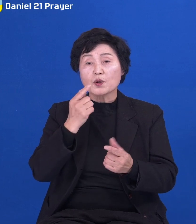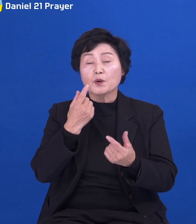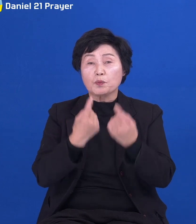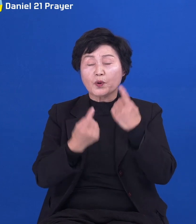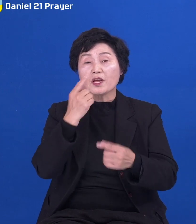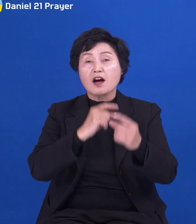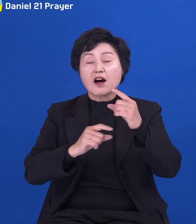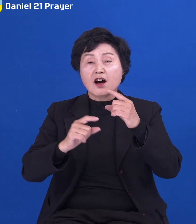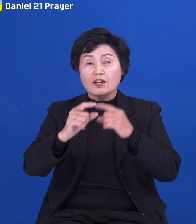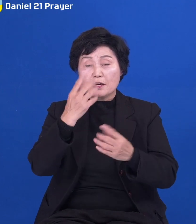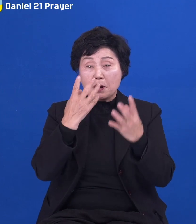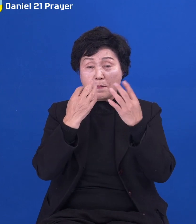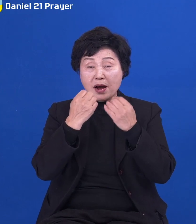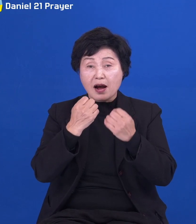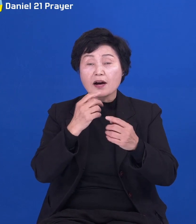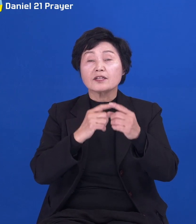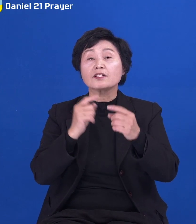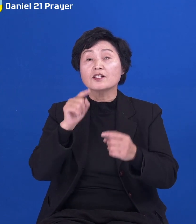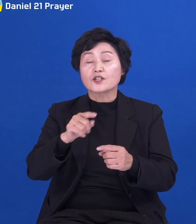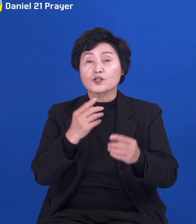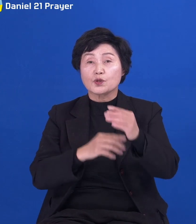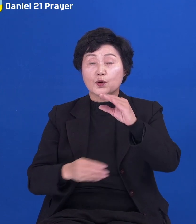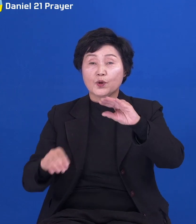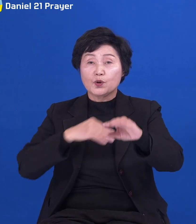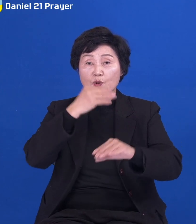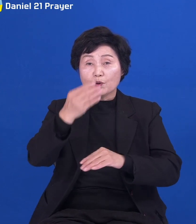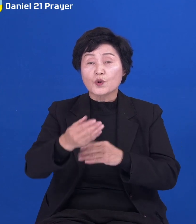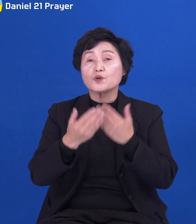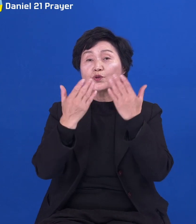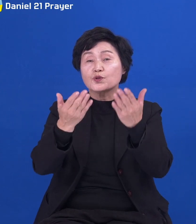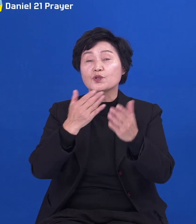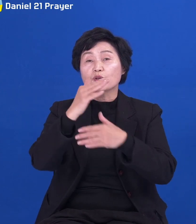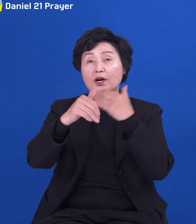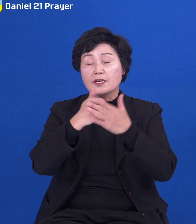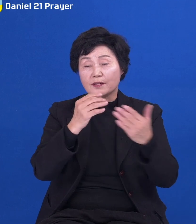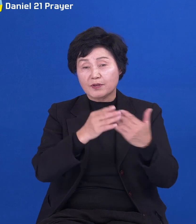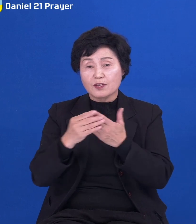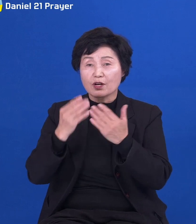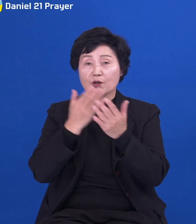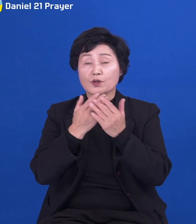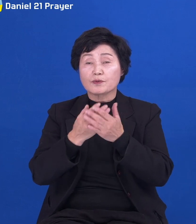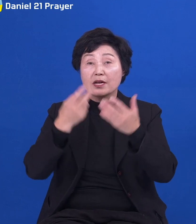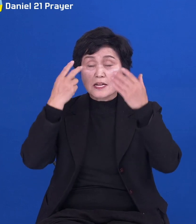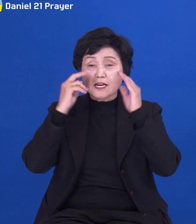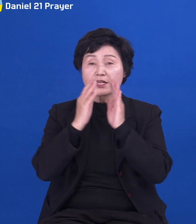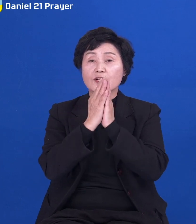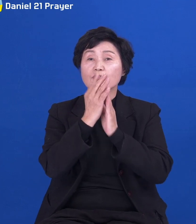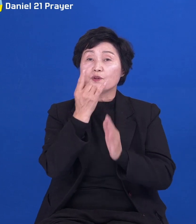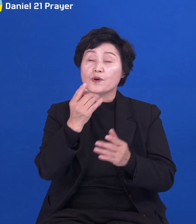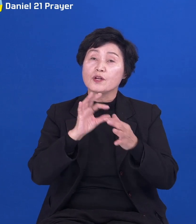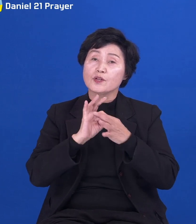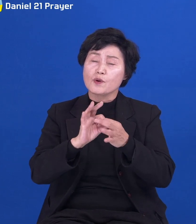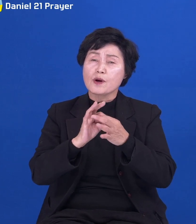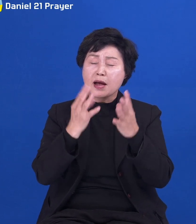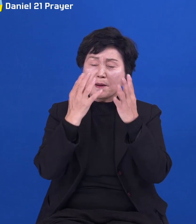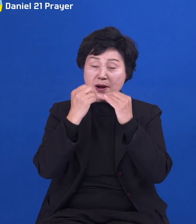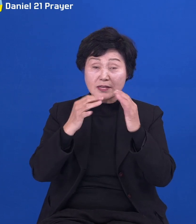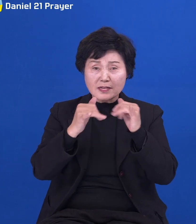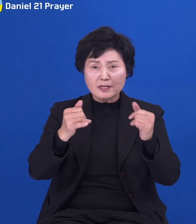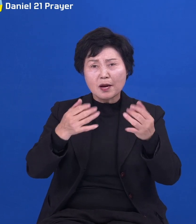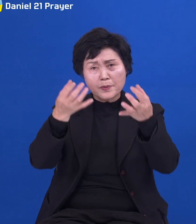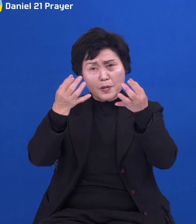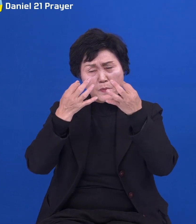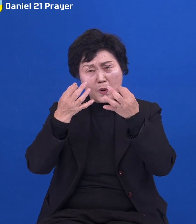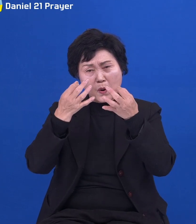될 수 있도록 긍휼한 마음 허락하여 주시옵소서. 다니엘 기도를 통하여 수많은 이들이 보고 듣고